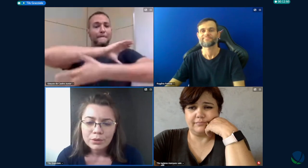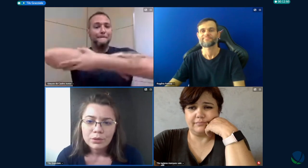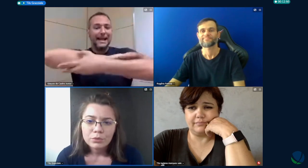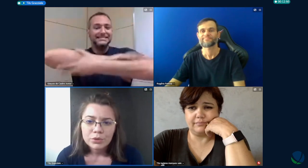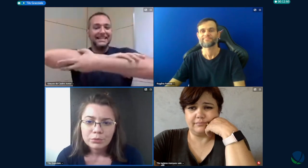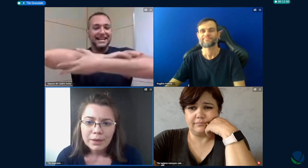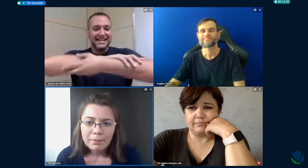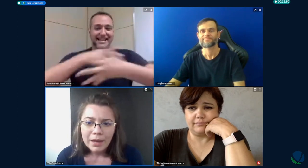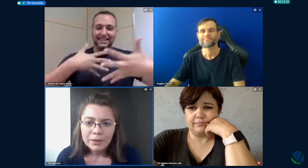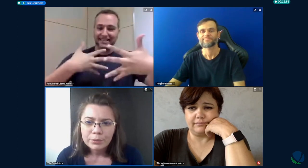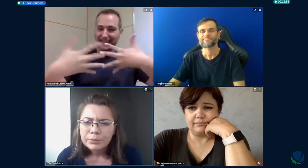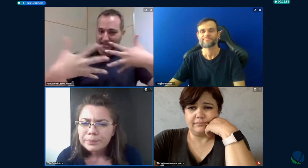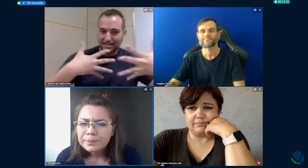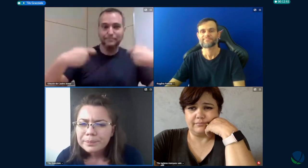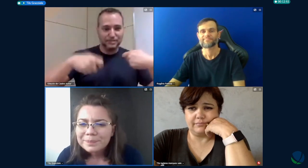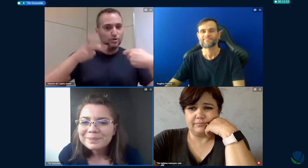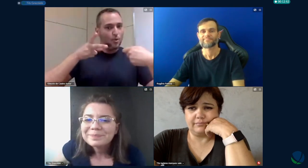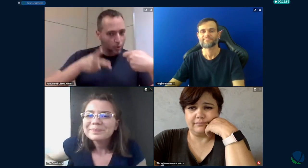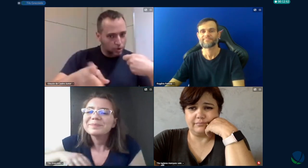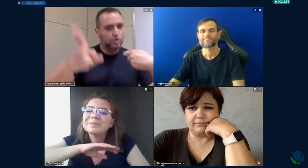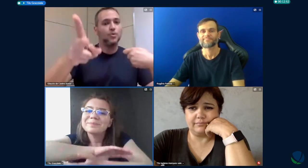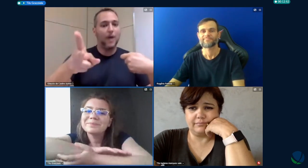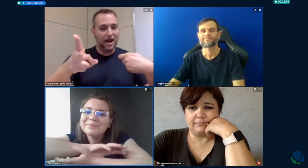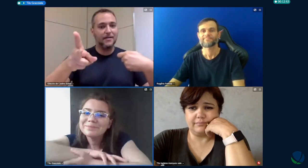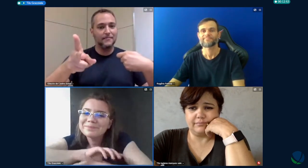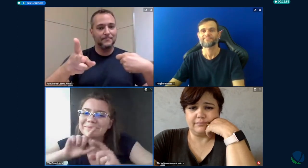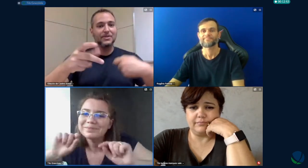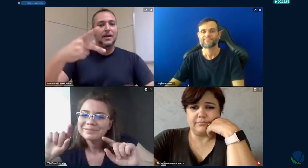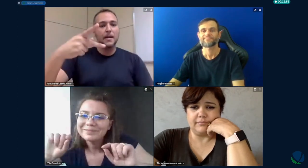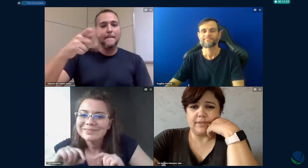resultados, seu trabalho.